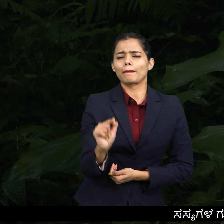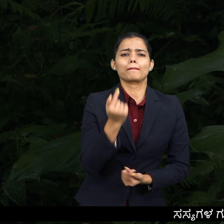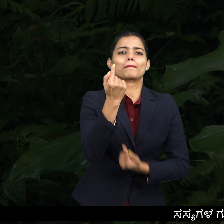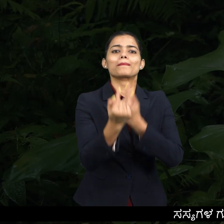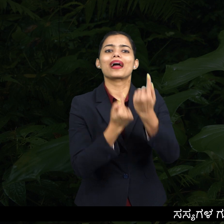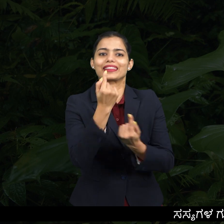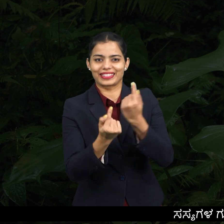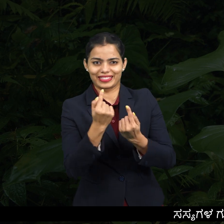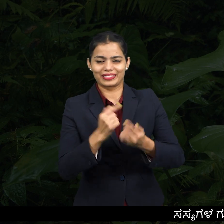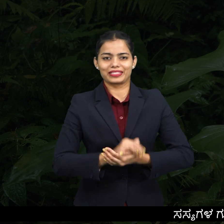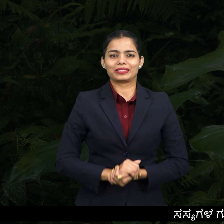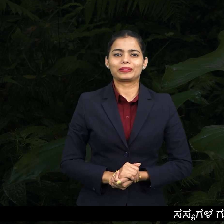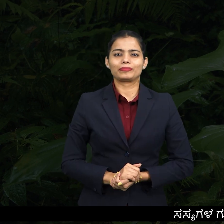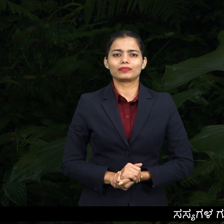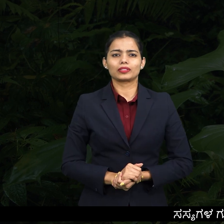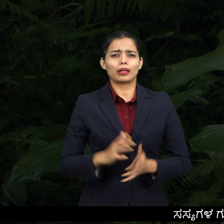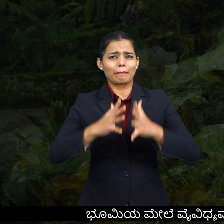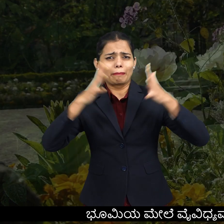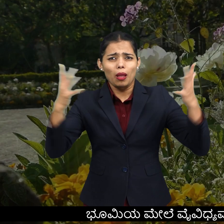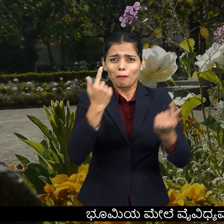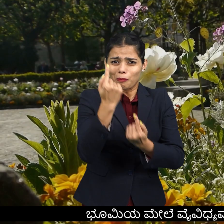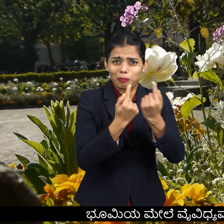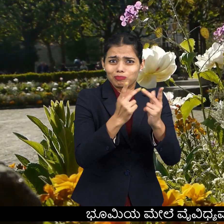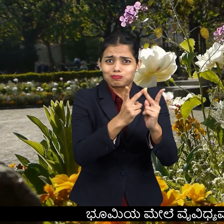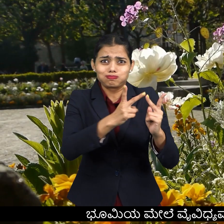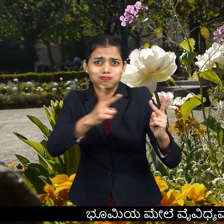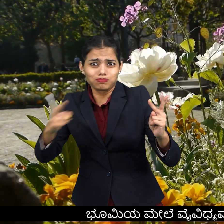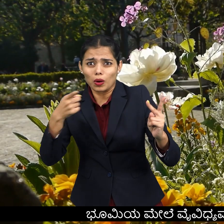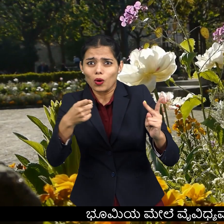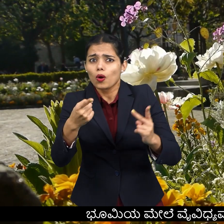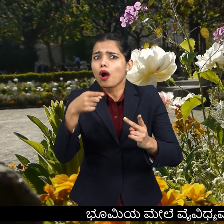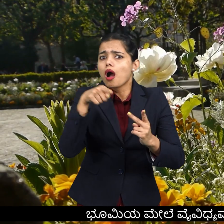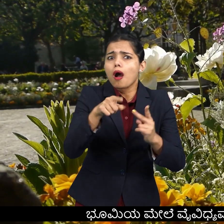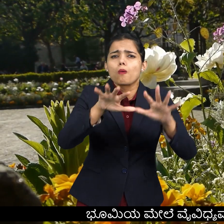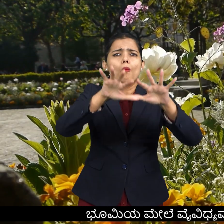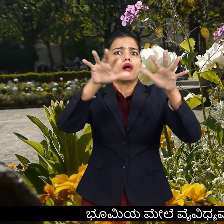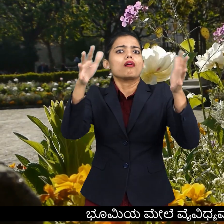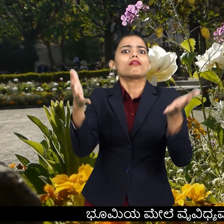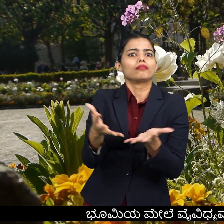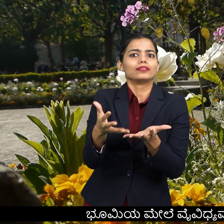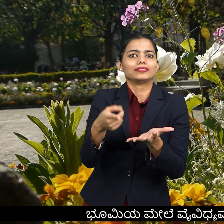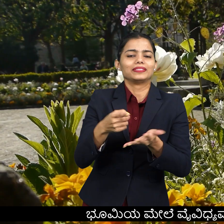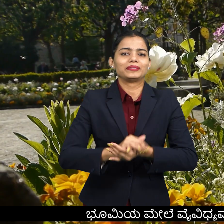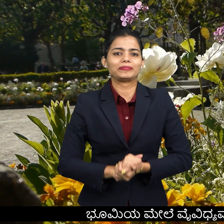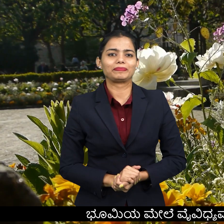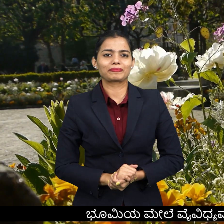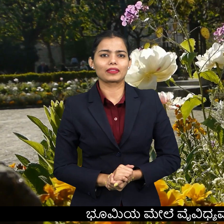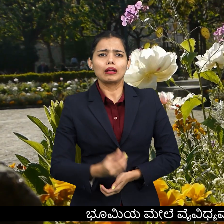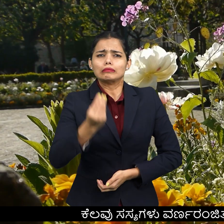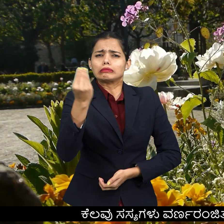ಸಸ್ಯಗಳ ಗುಣಲಕ್ಷಣಗಳು. ಭೂಮಿಯ ಮೇಲೆ ವೈವಿಧ್ಯಮಯ ಸಸ್ಯಗಳು